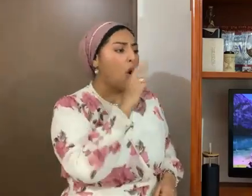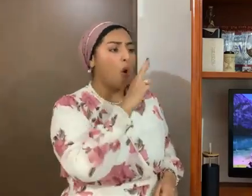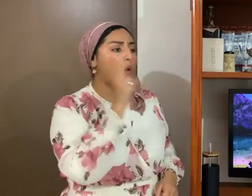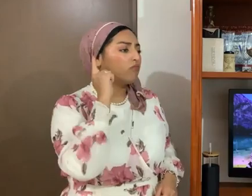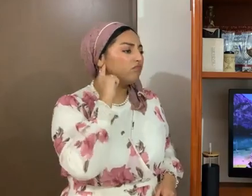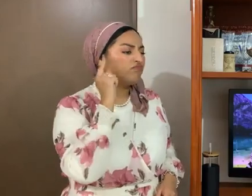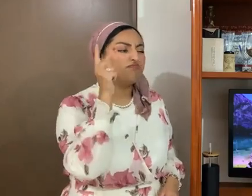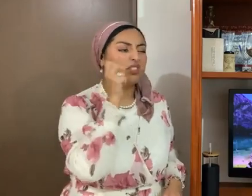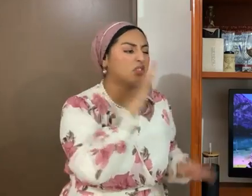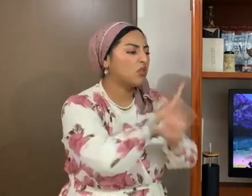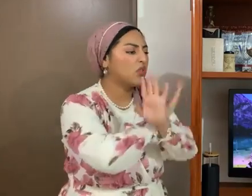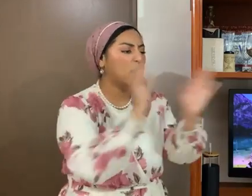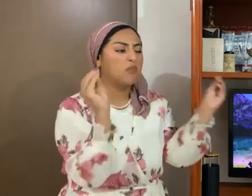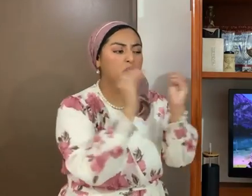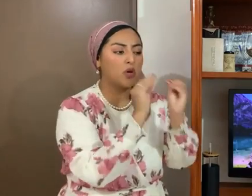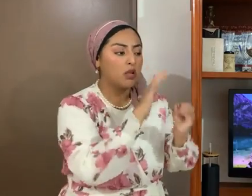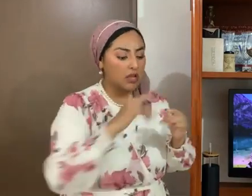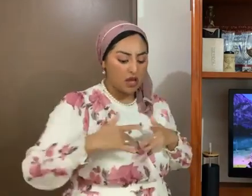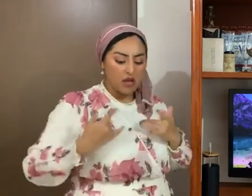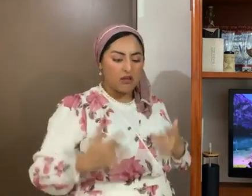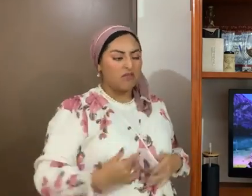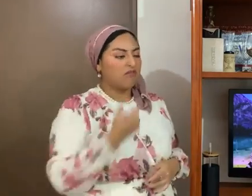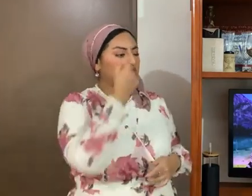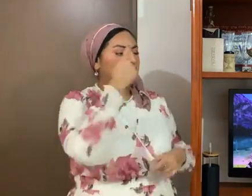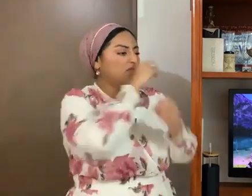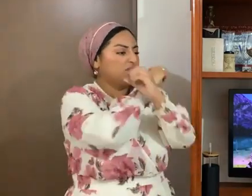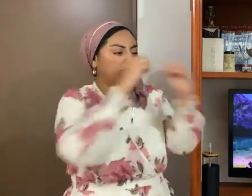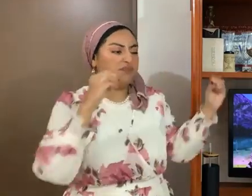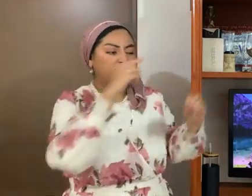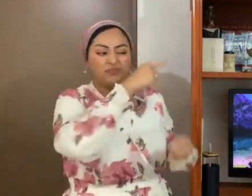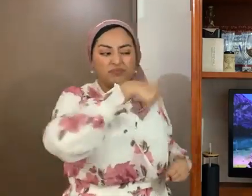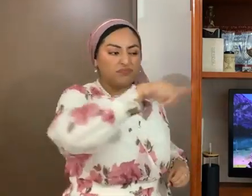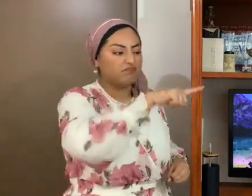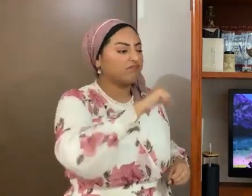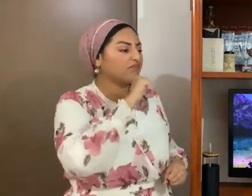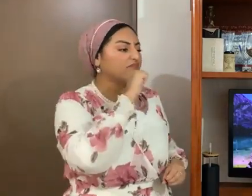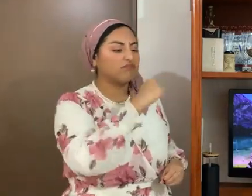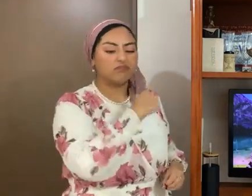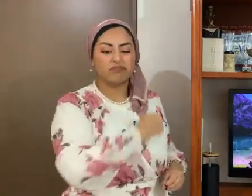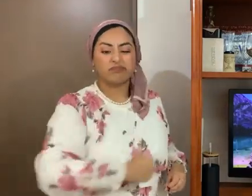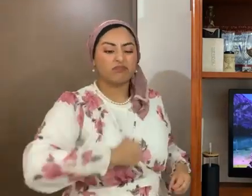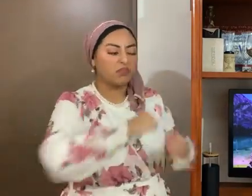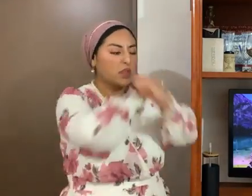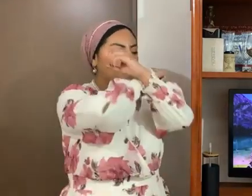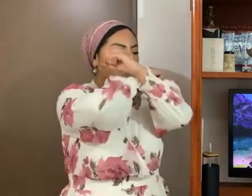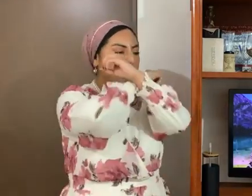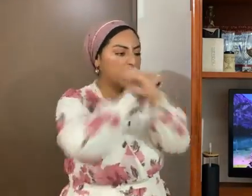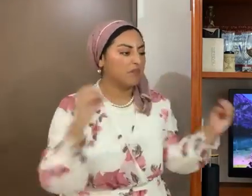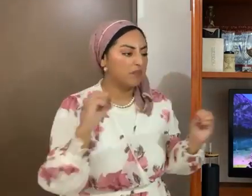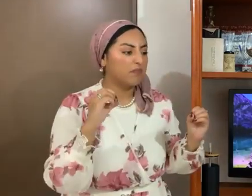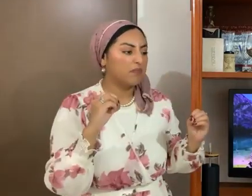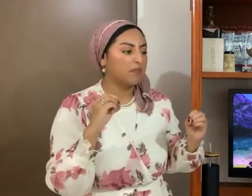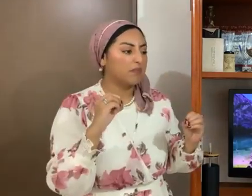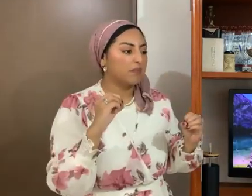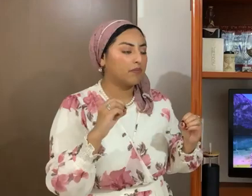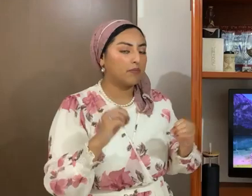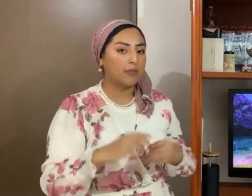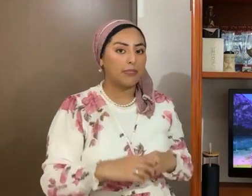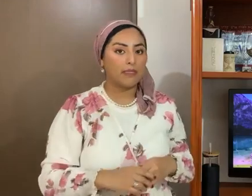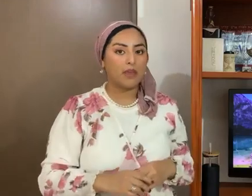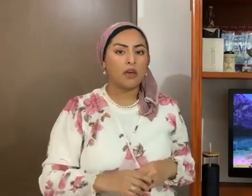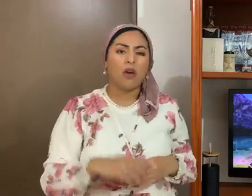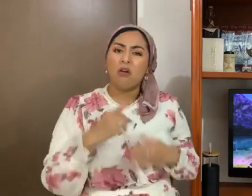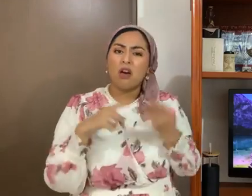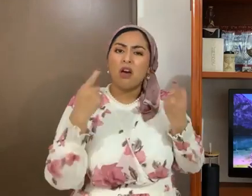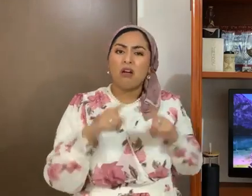oiga con sus oídos, ni su corazón entienda, ni se convierta, ni haya para él sanidad.